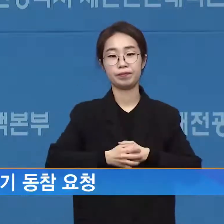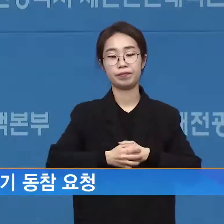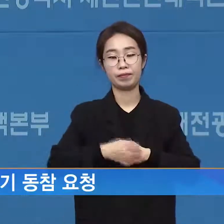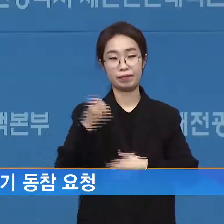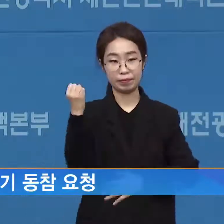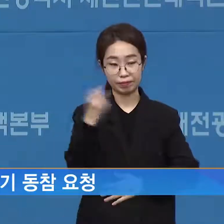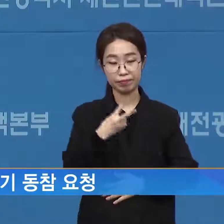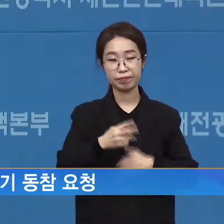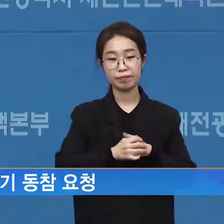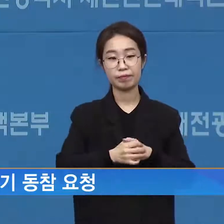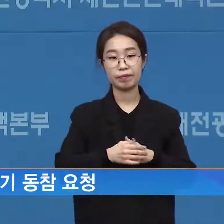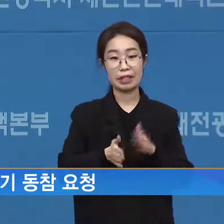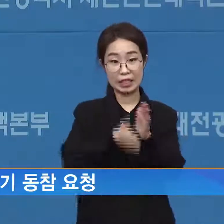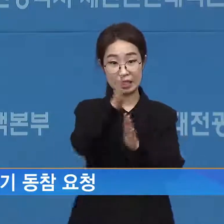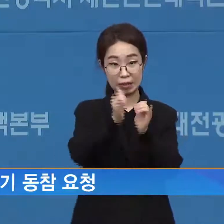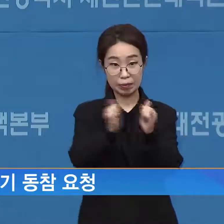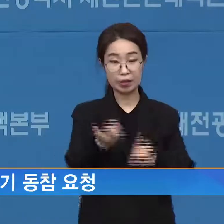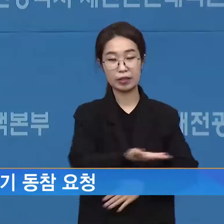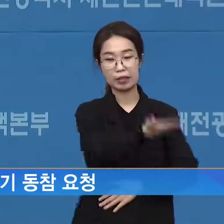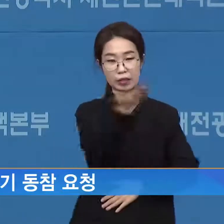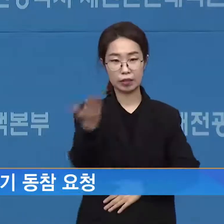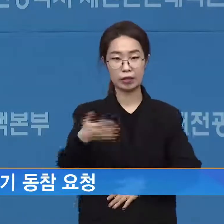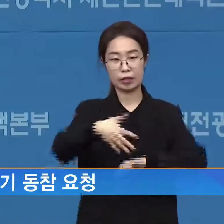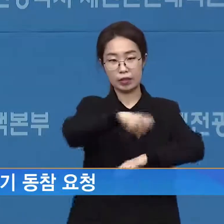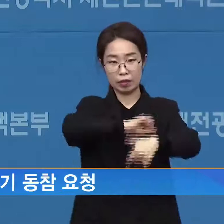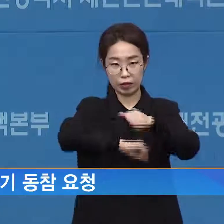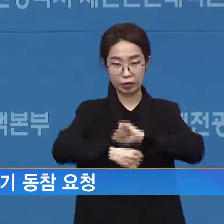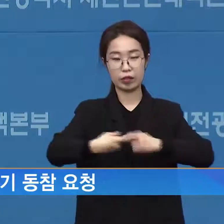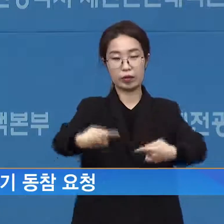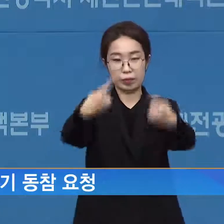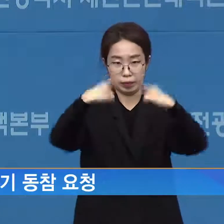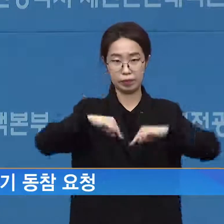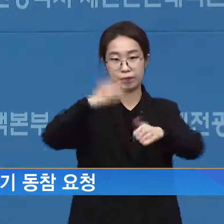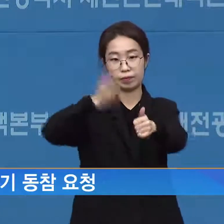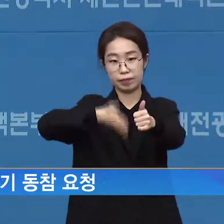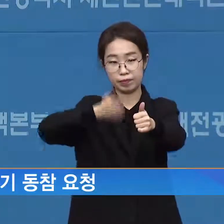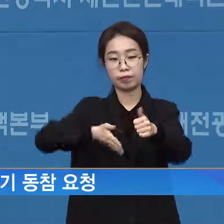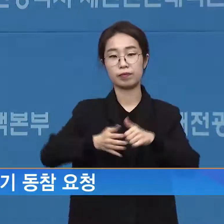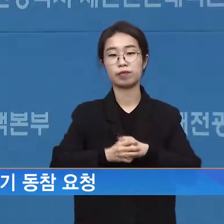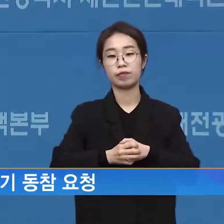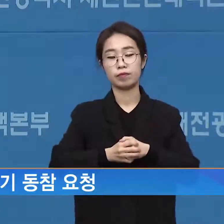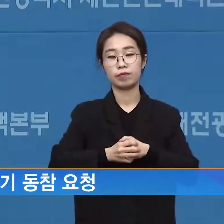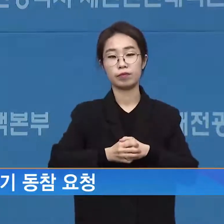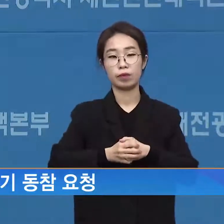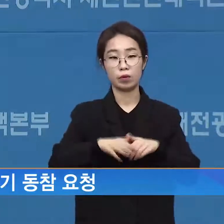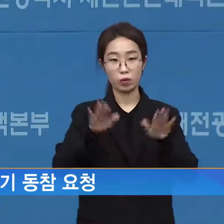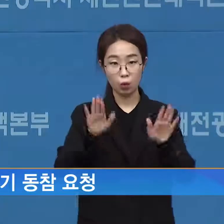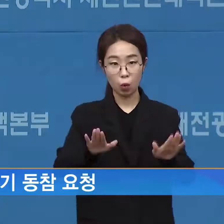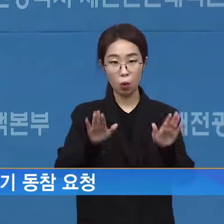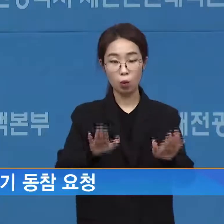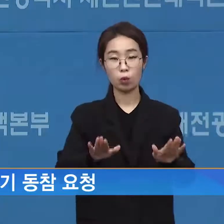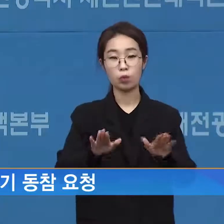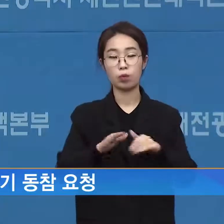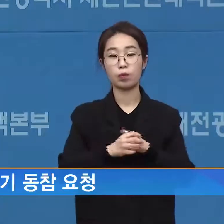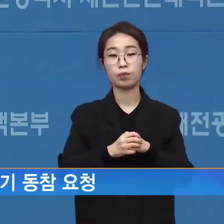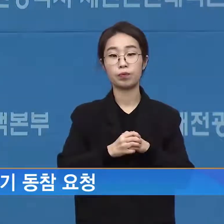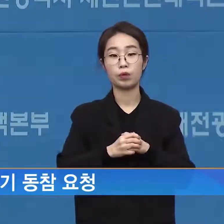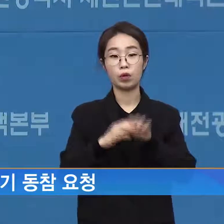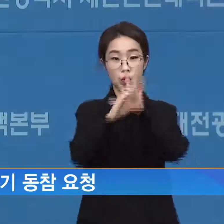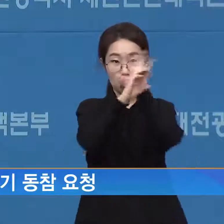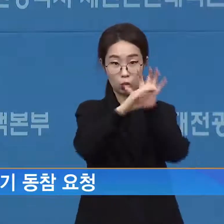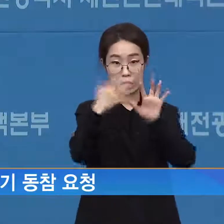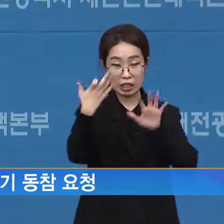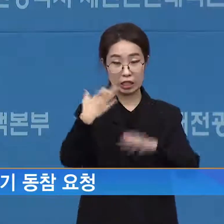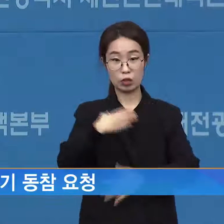다시 한번 시민 여러분들의 적극적인 동참을 부탁드리면서 오늘 이 코로나